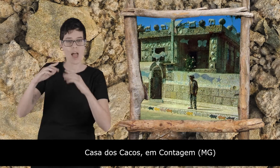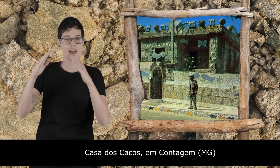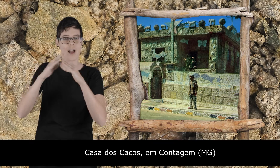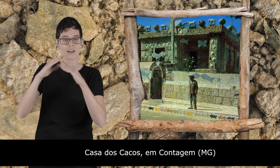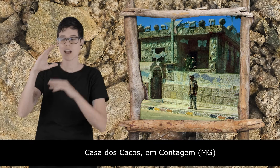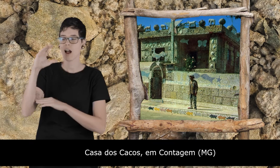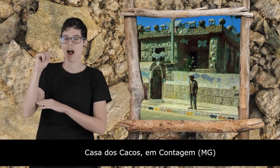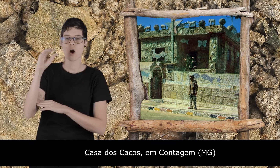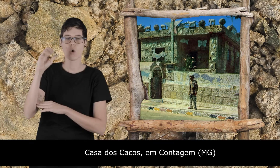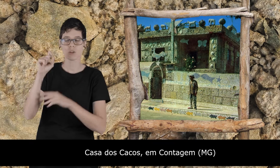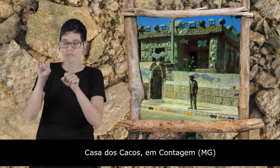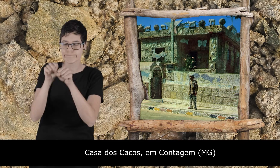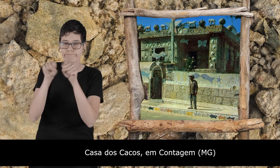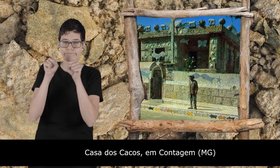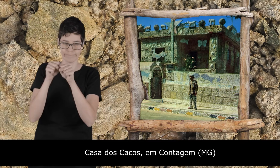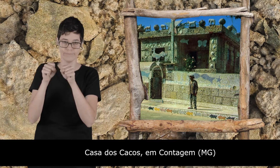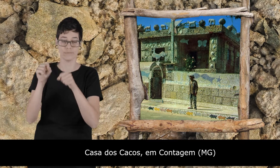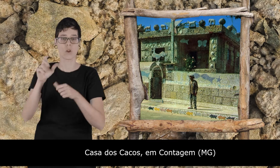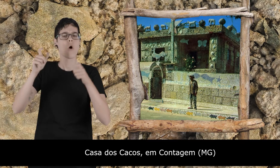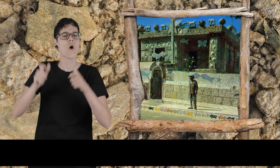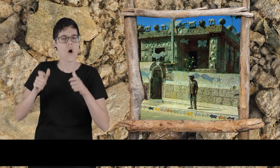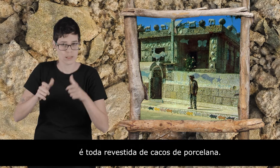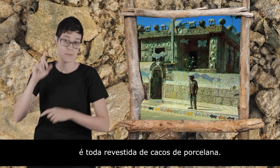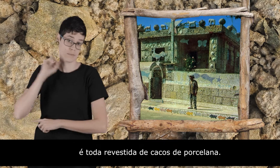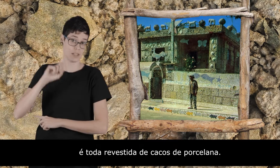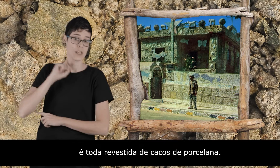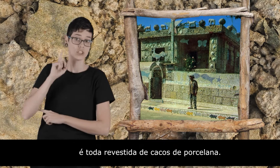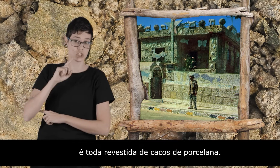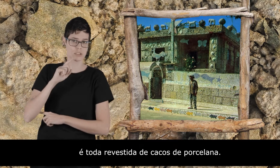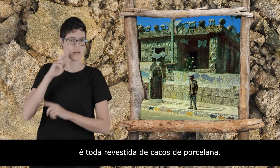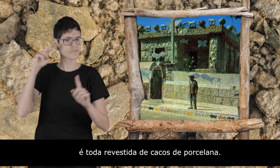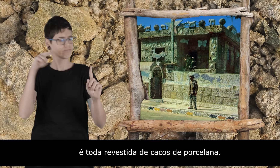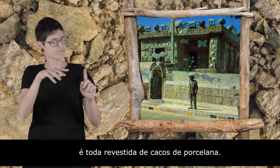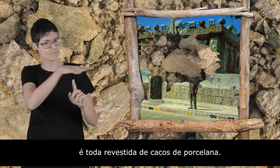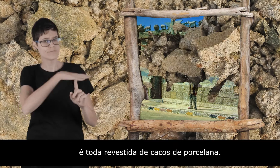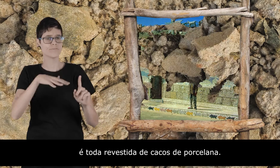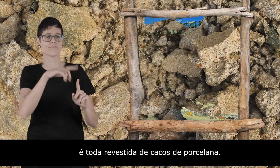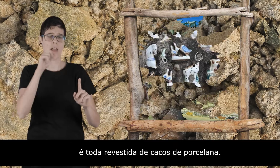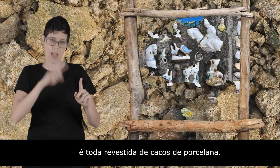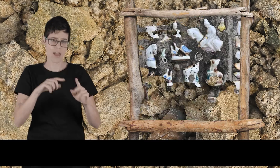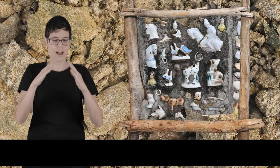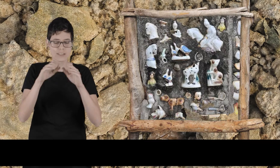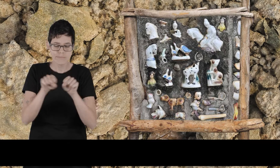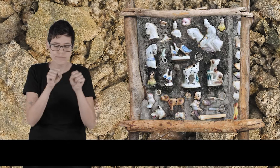Casa dos Cacos, em Contagem, Minas Gerais. É toda revestida de cacos de porcelana.